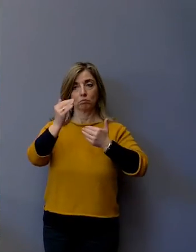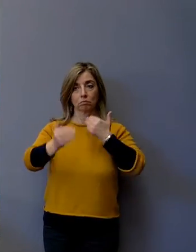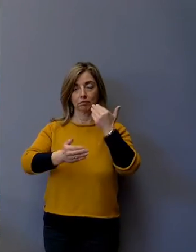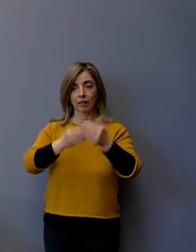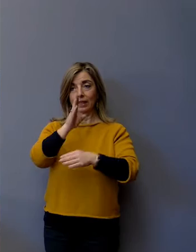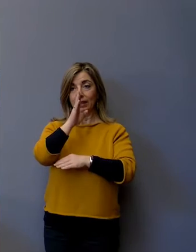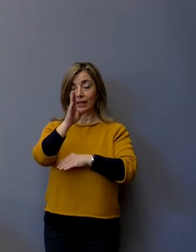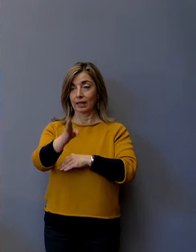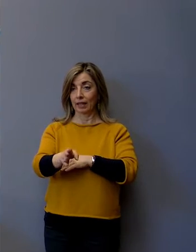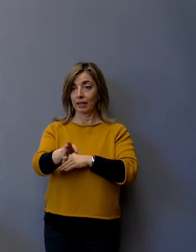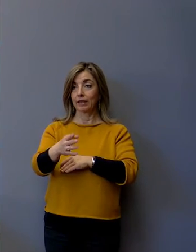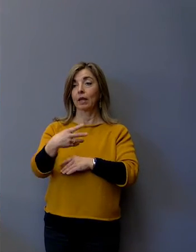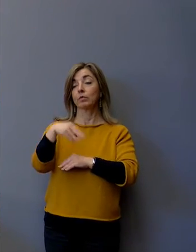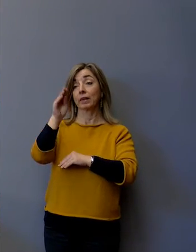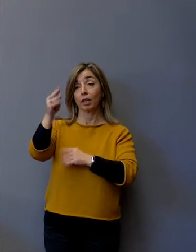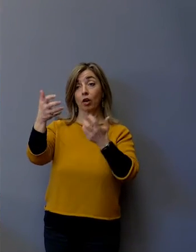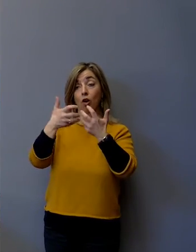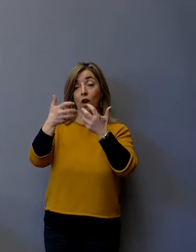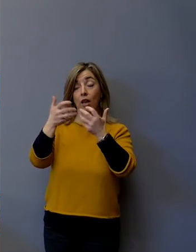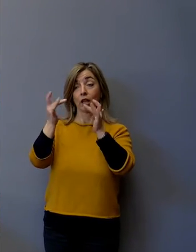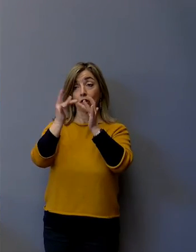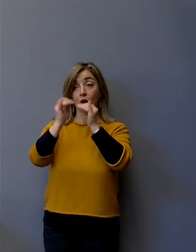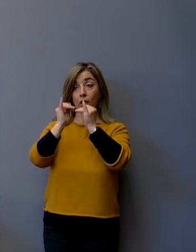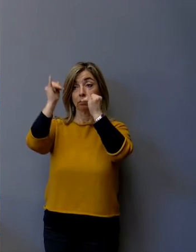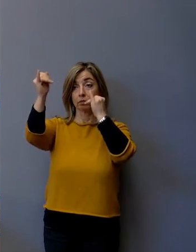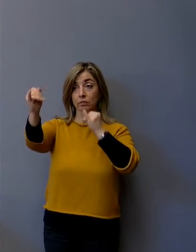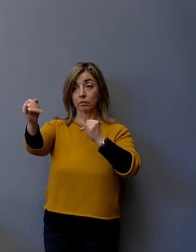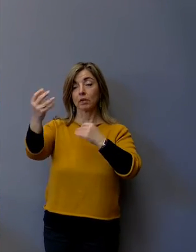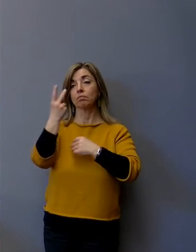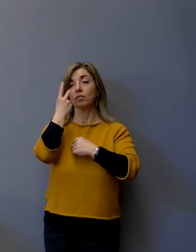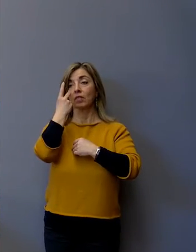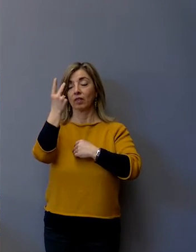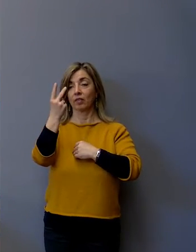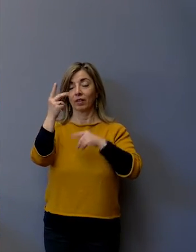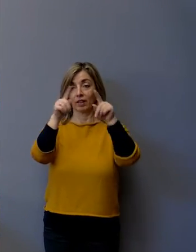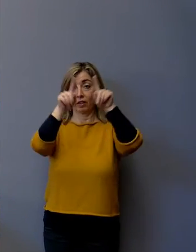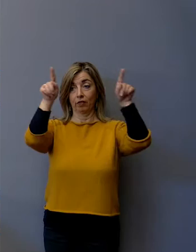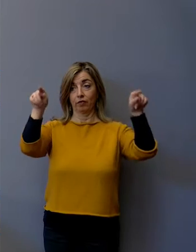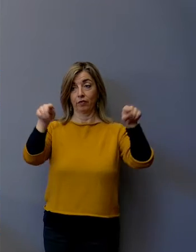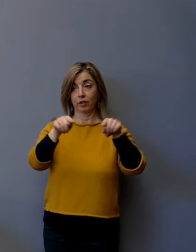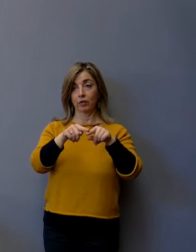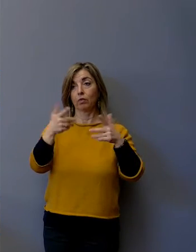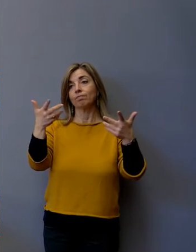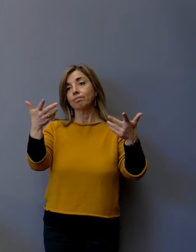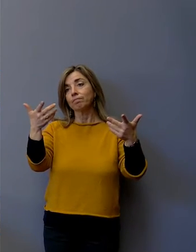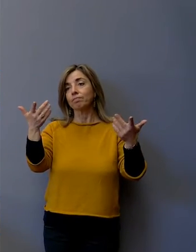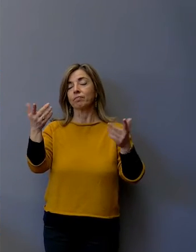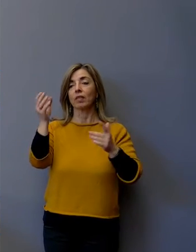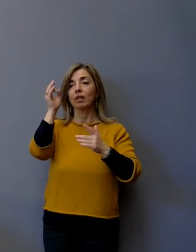palesarsi in video salvo problemi in compatibilità con il sistema di connessione